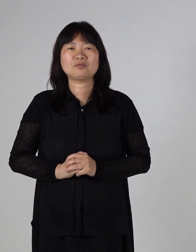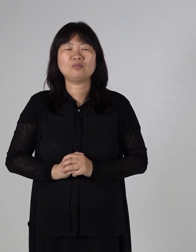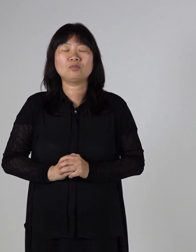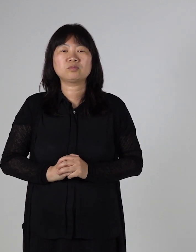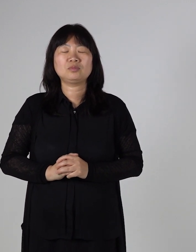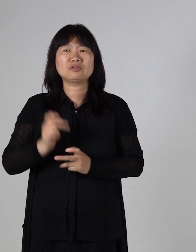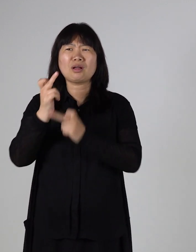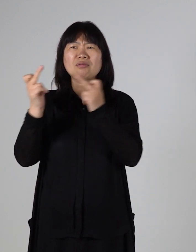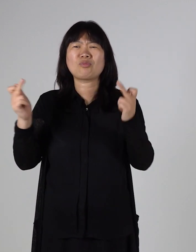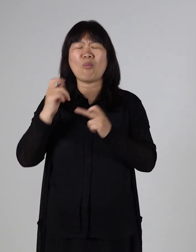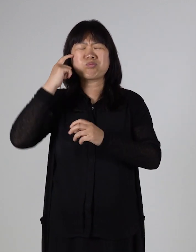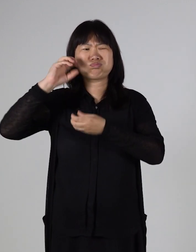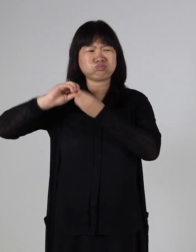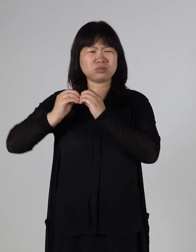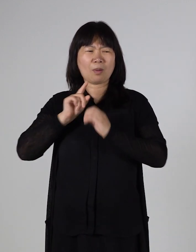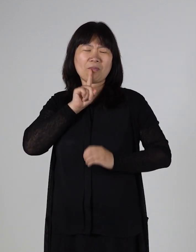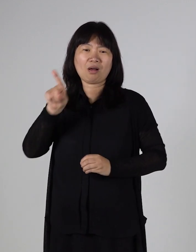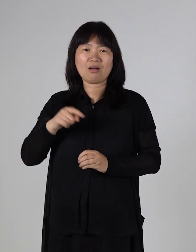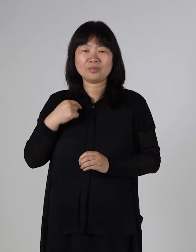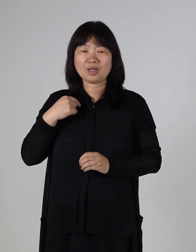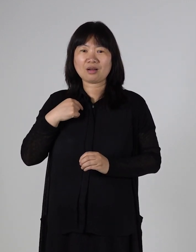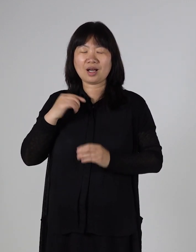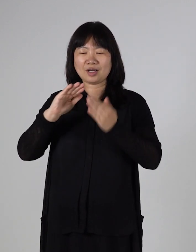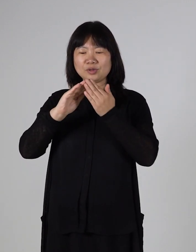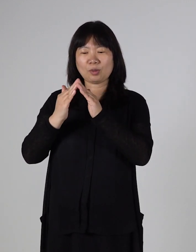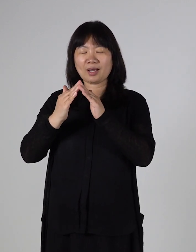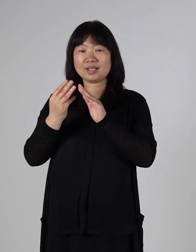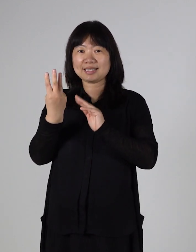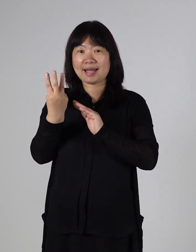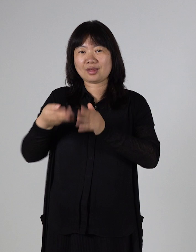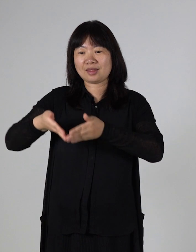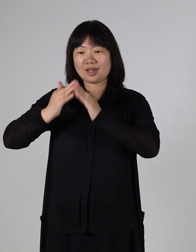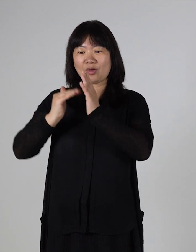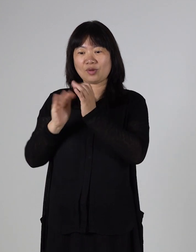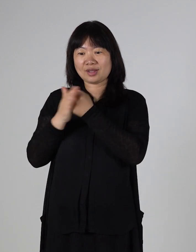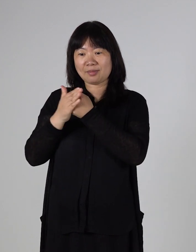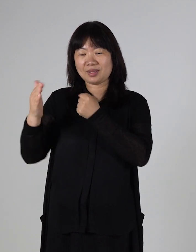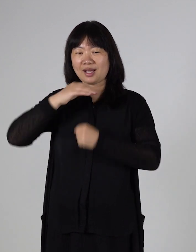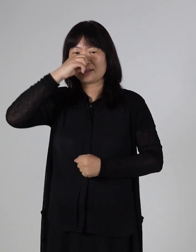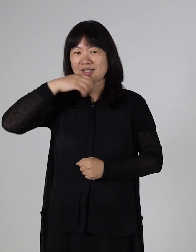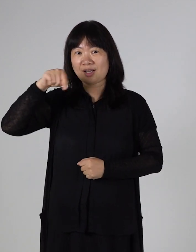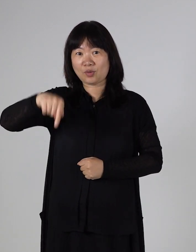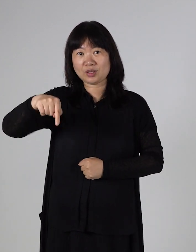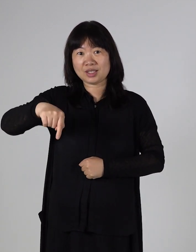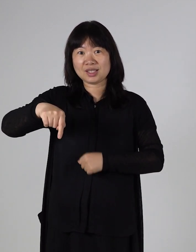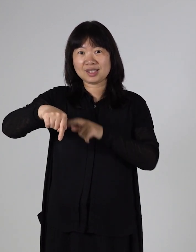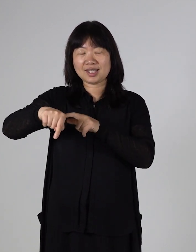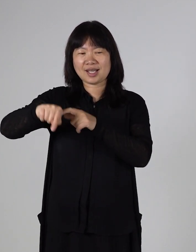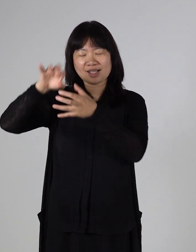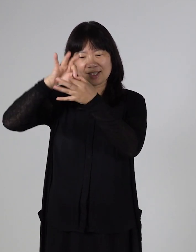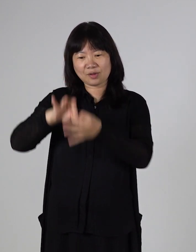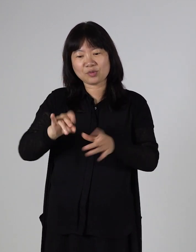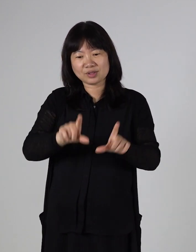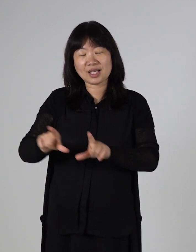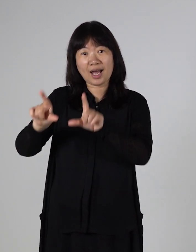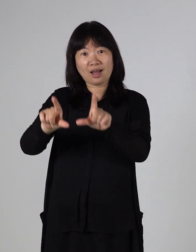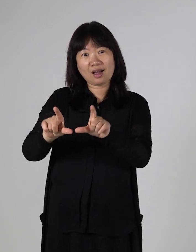했죠. 산에서도. 여기다 제가 초막셋을 지어드릴 테니까 여기서 그냥 계속